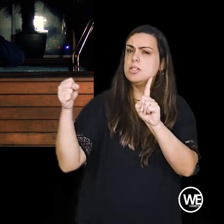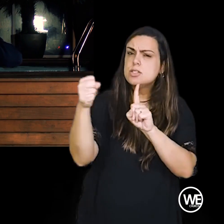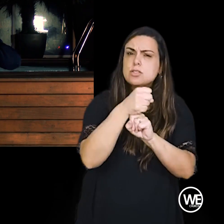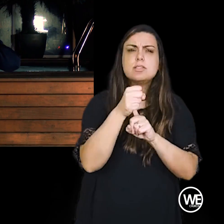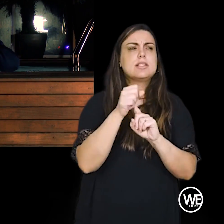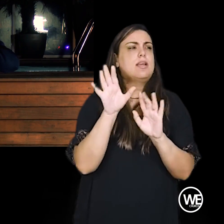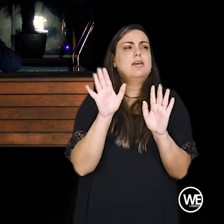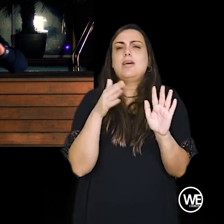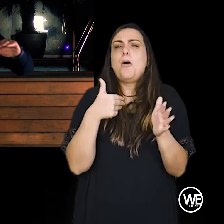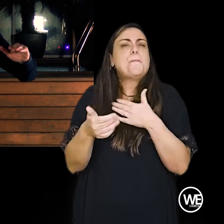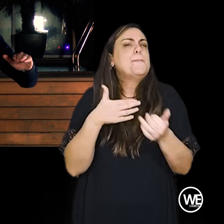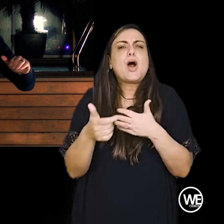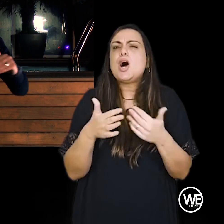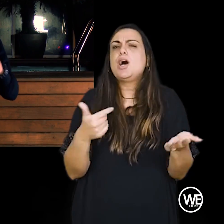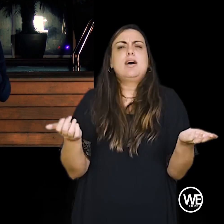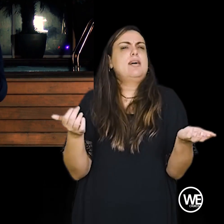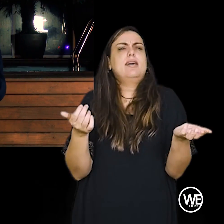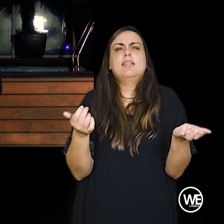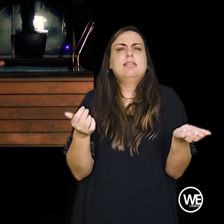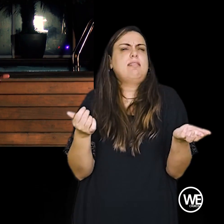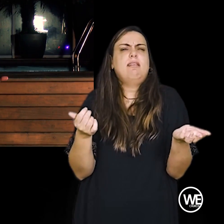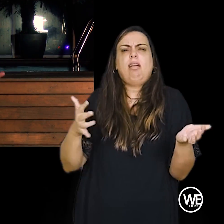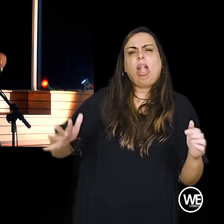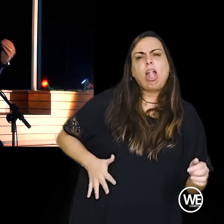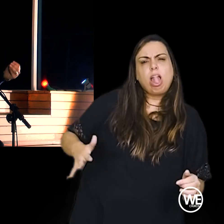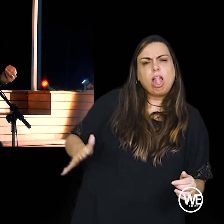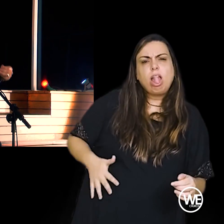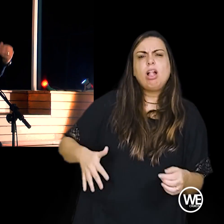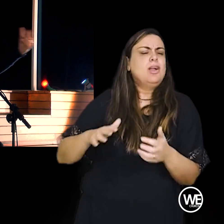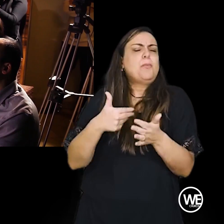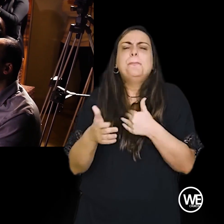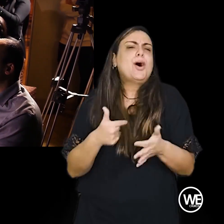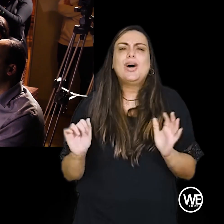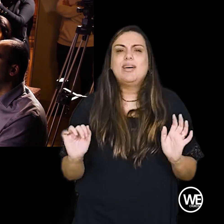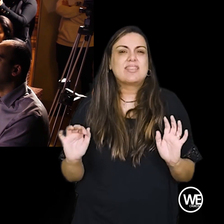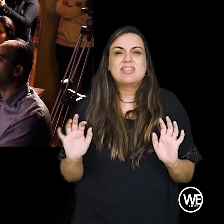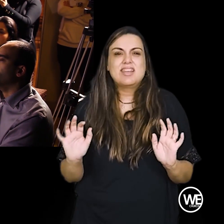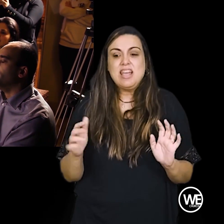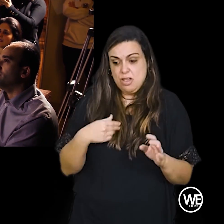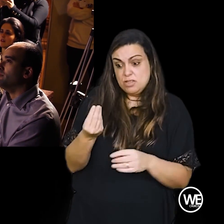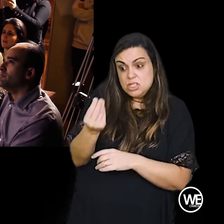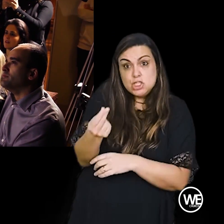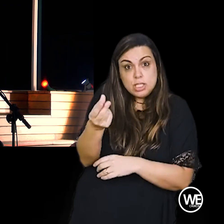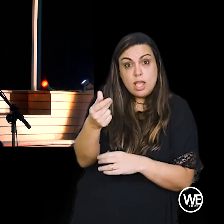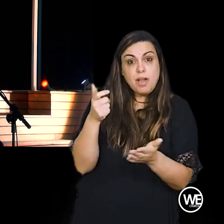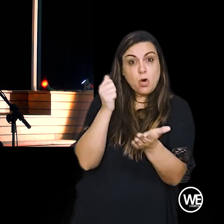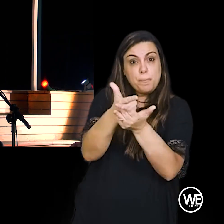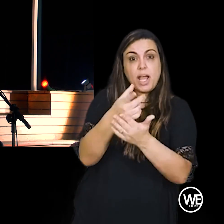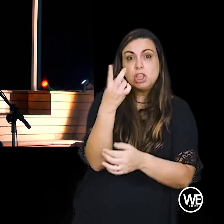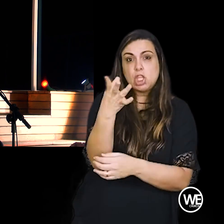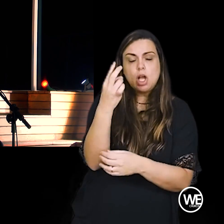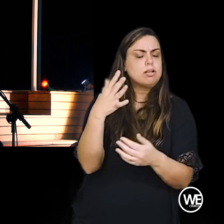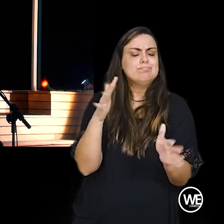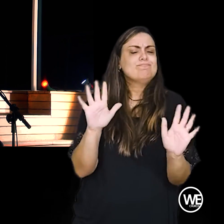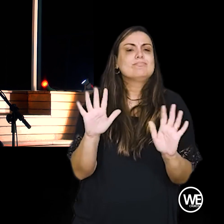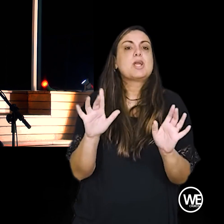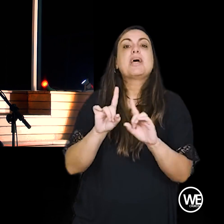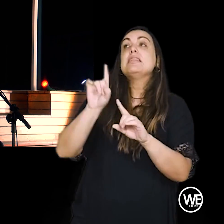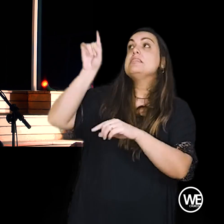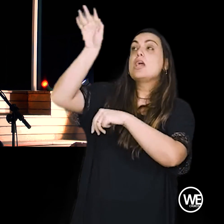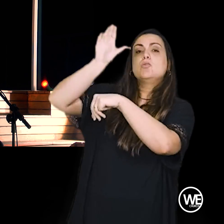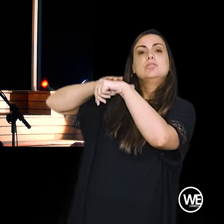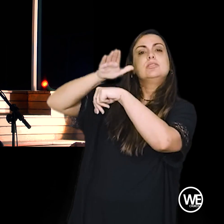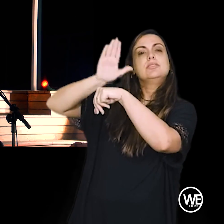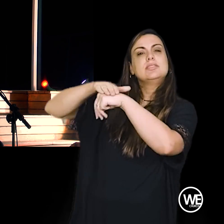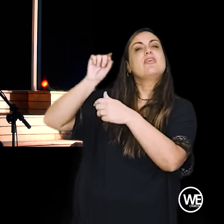histórico da marginalidade fosse a coisa mais óbvia. Vai entregar um dinheiro e ele vai comprar drogas. Somente Deus faz